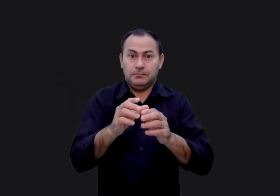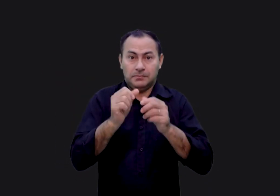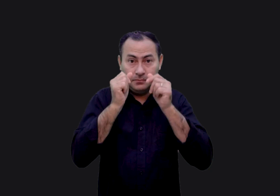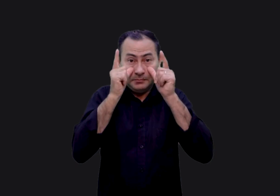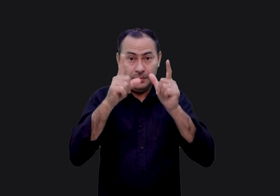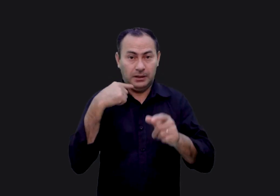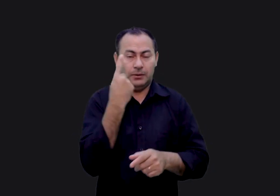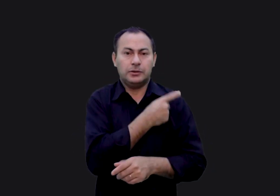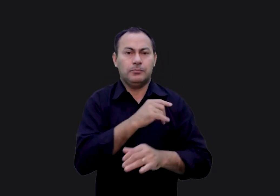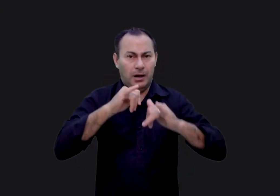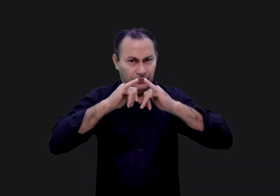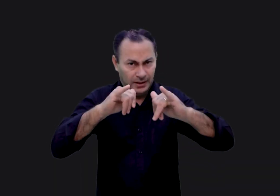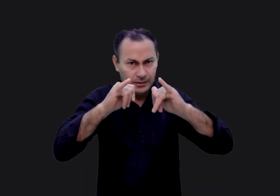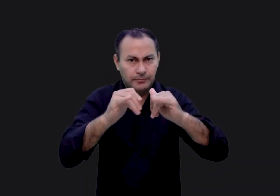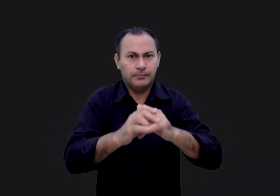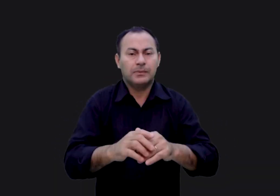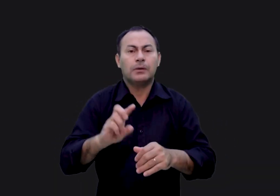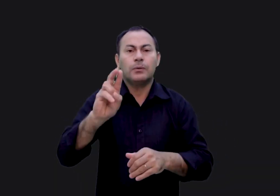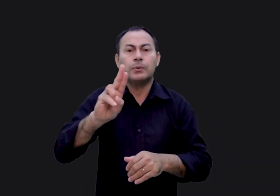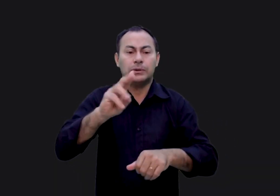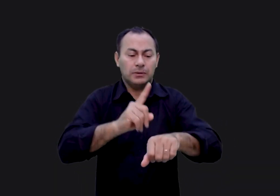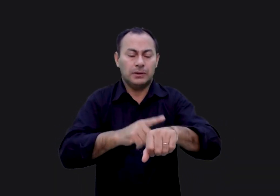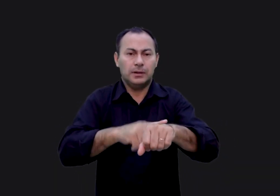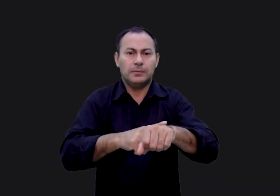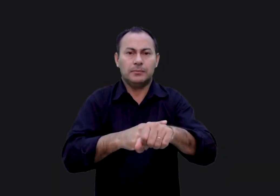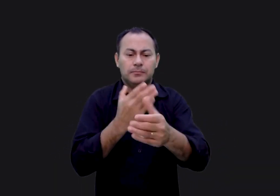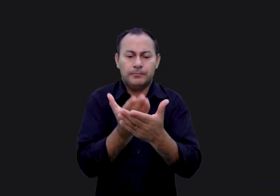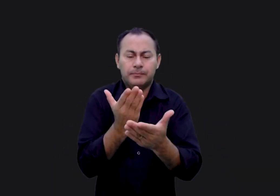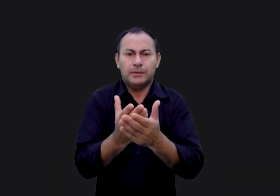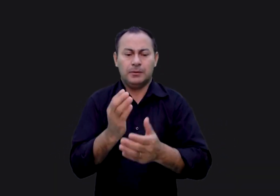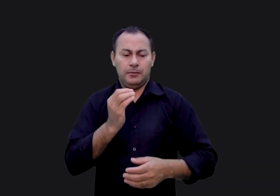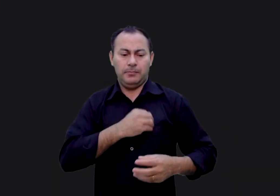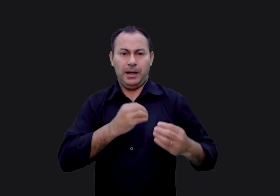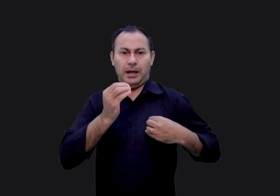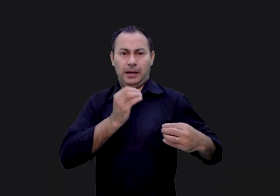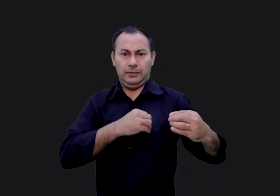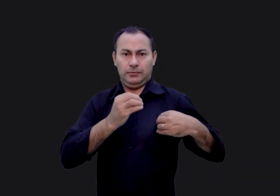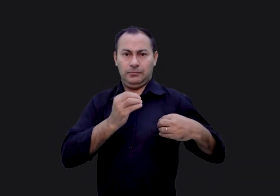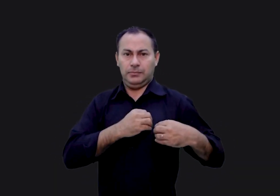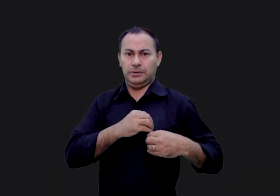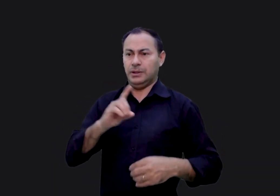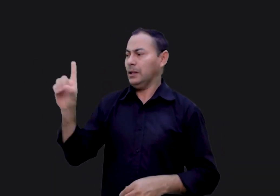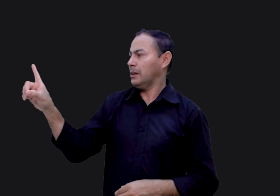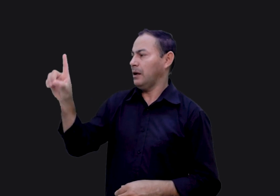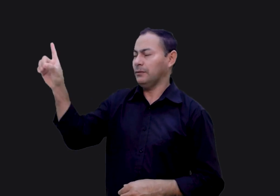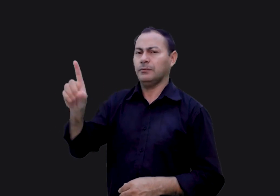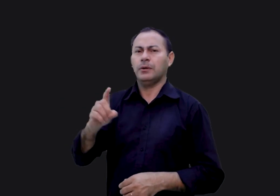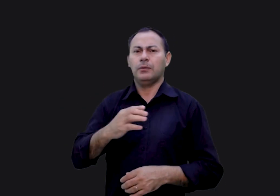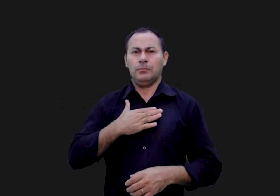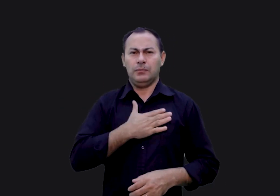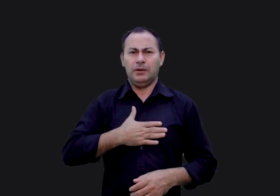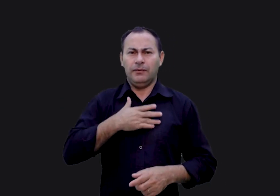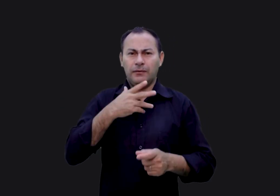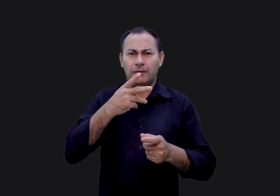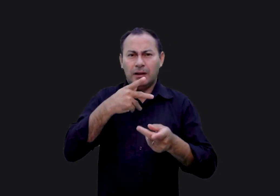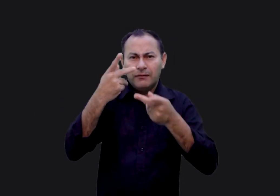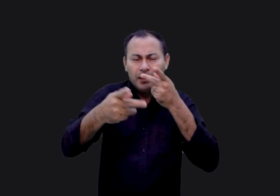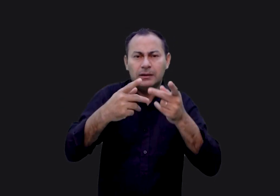aviso. Quero usar mais um tempo do nosso estudo nessa questão do pecado de Davi. Gostaria de fazer uma ilustração. Há